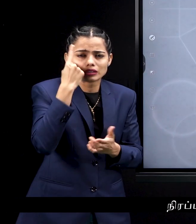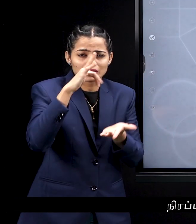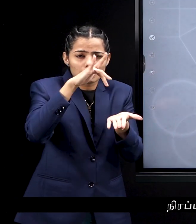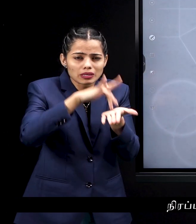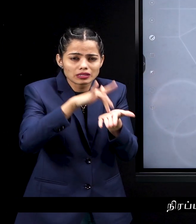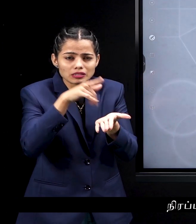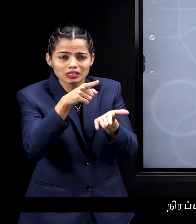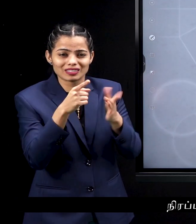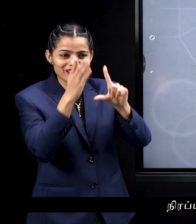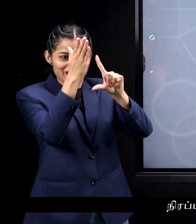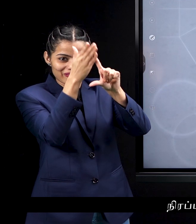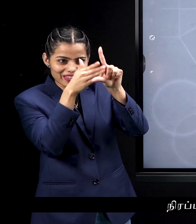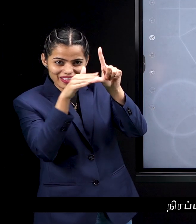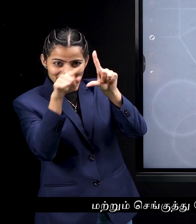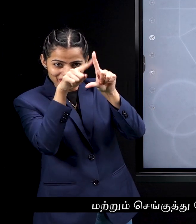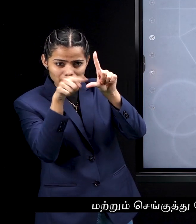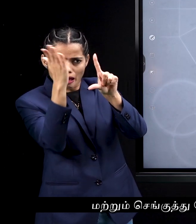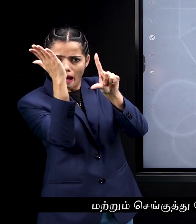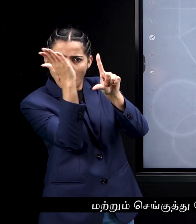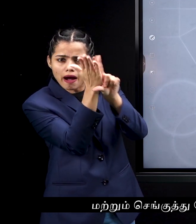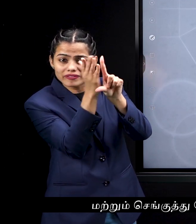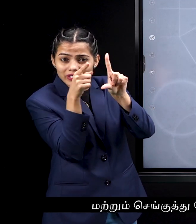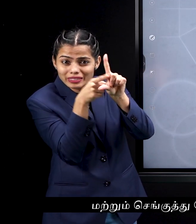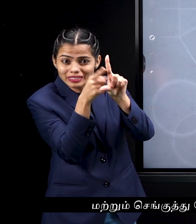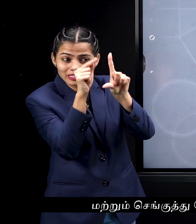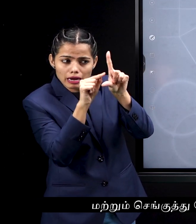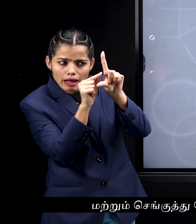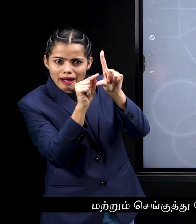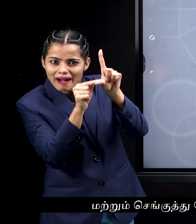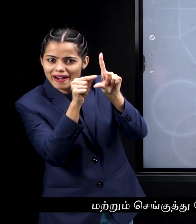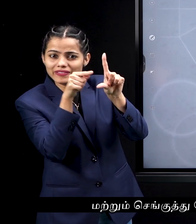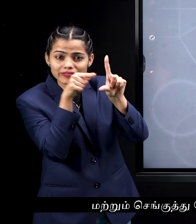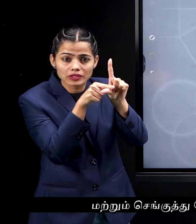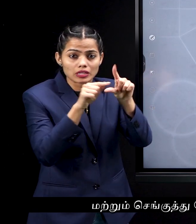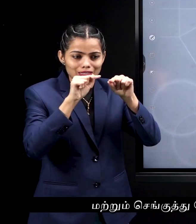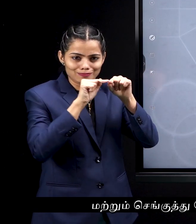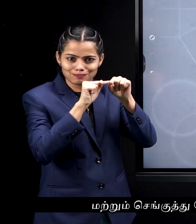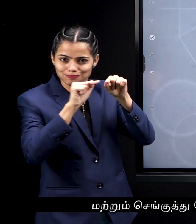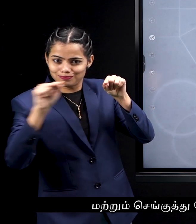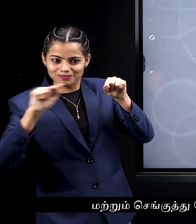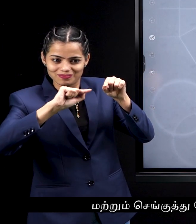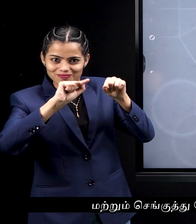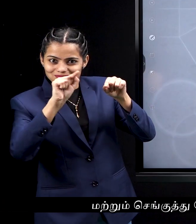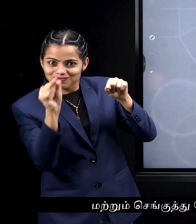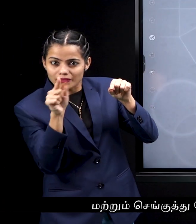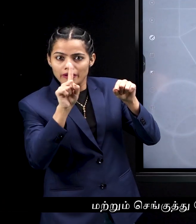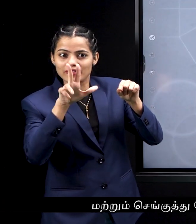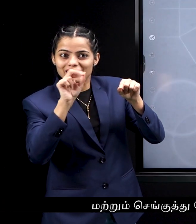நிரப்பு கோணங்கள், மிகை நிரப்பு கோணம் மற்றும் செங்குத்து கோணங்களின் கருத்துக்களை புரிந்து கொள்வீர்கள்.